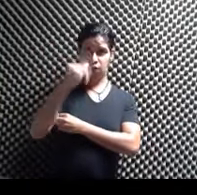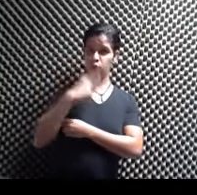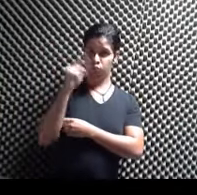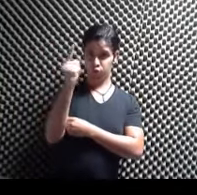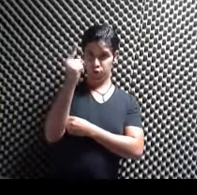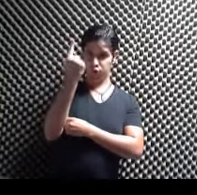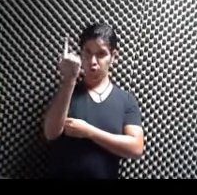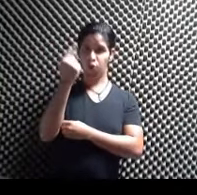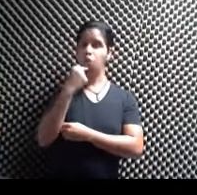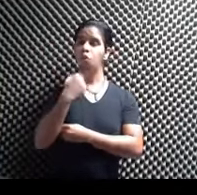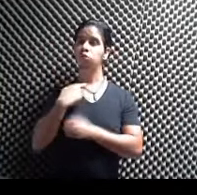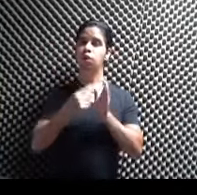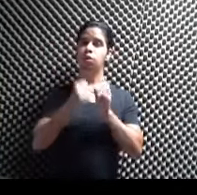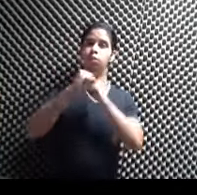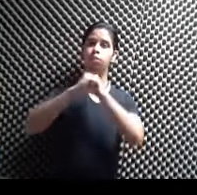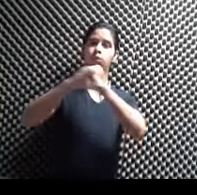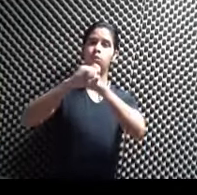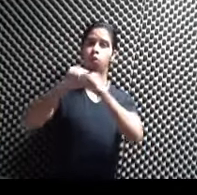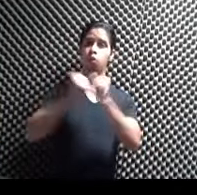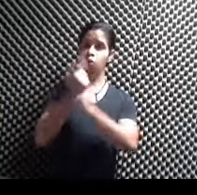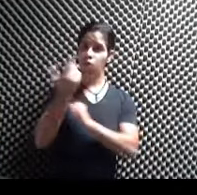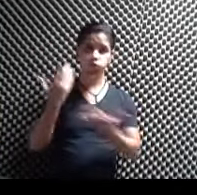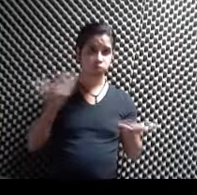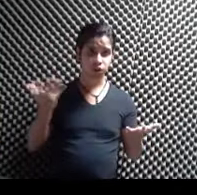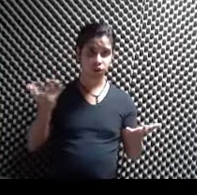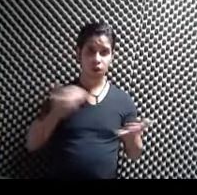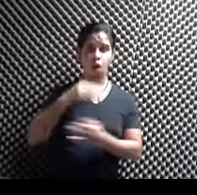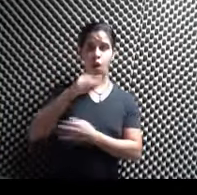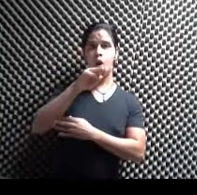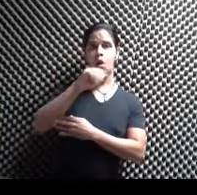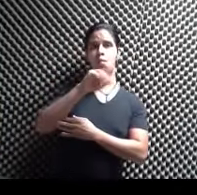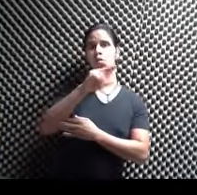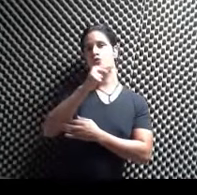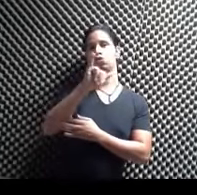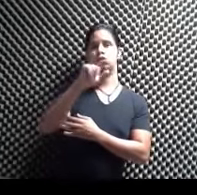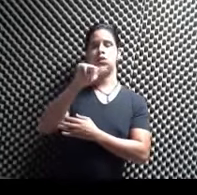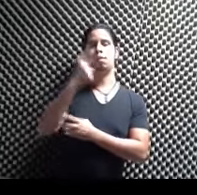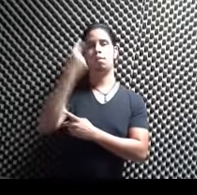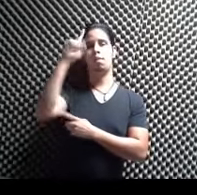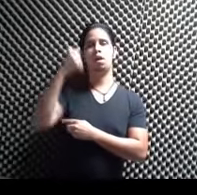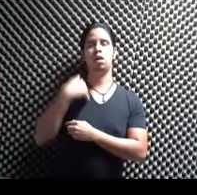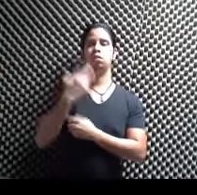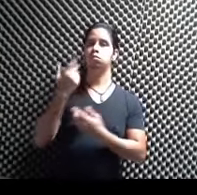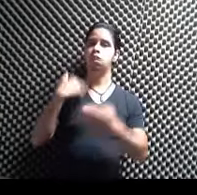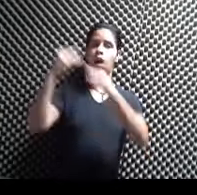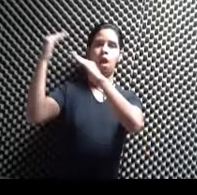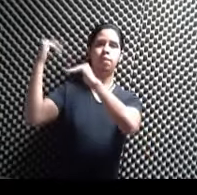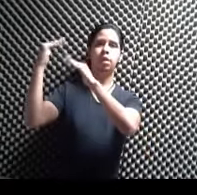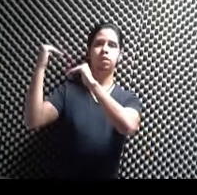tiempo para mucho. Y regresamos ya mismito con, mira, mochilas para la esperanza. ¿Eh? Muy bien.